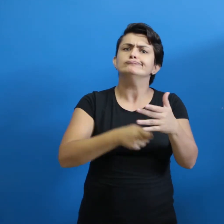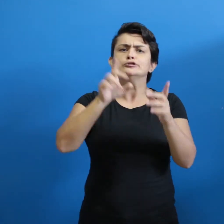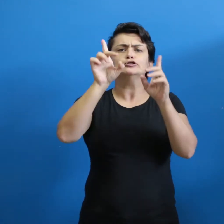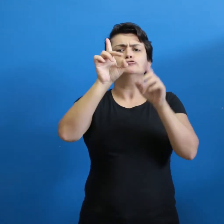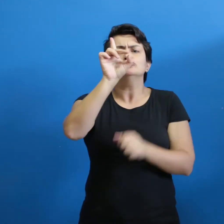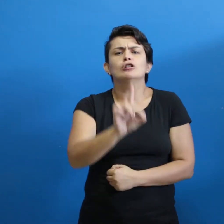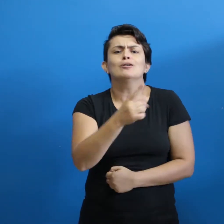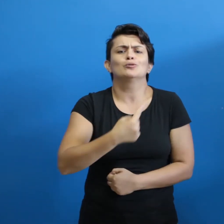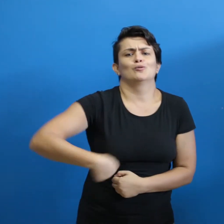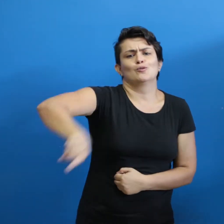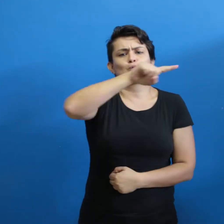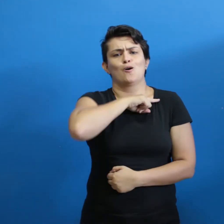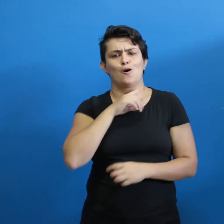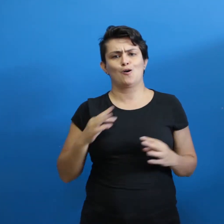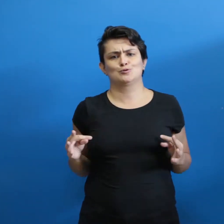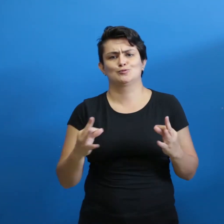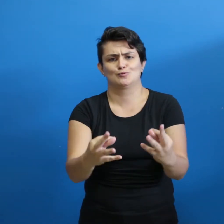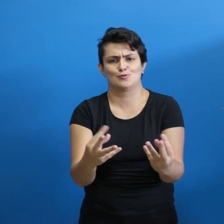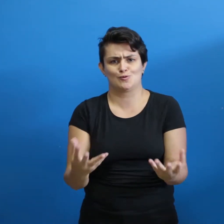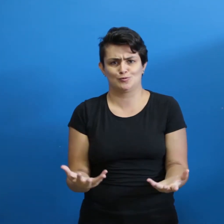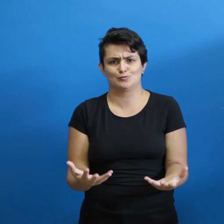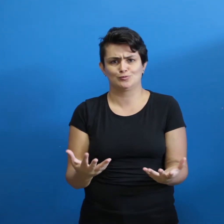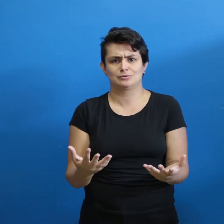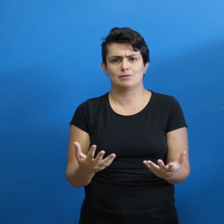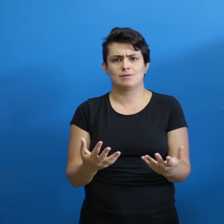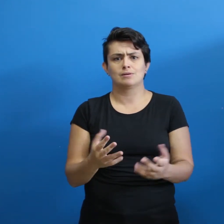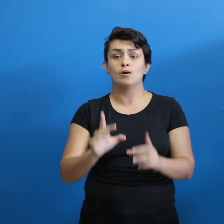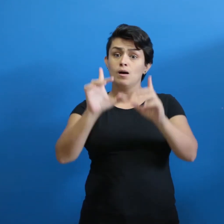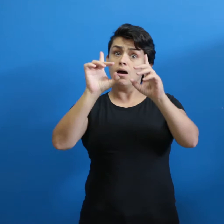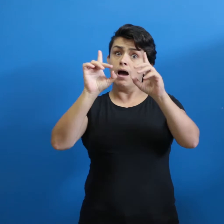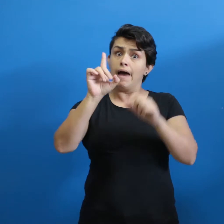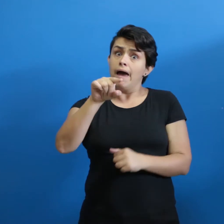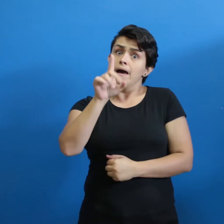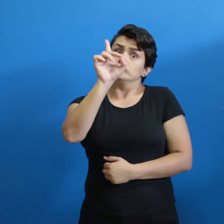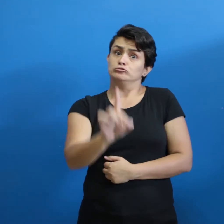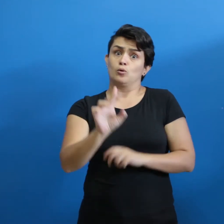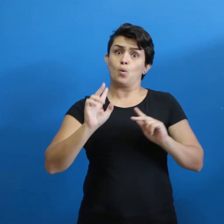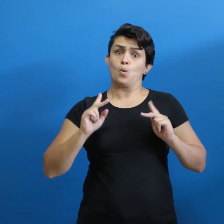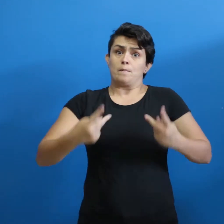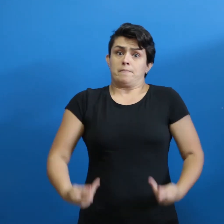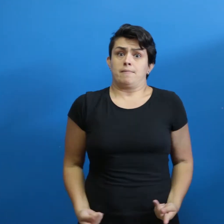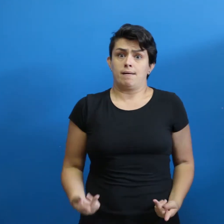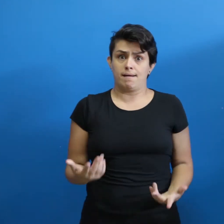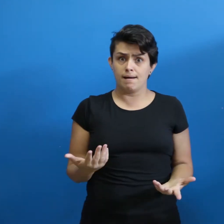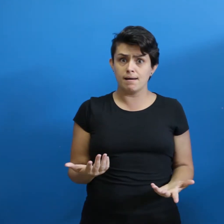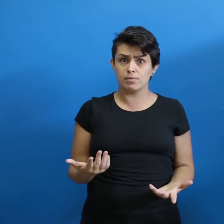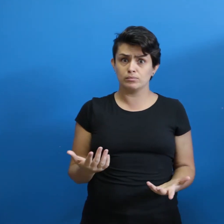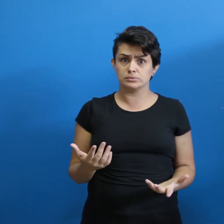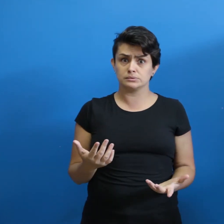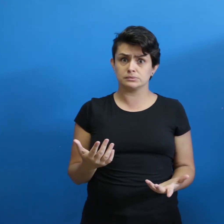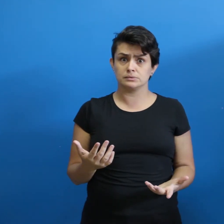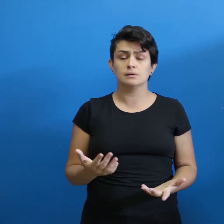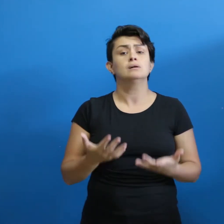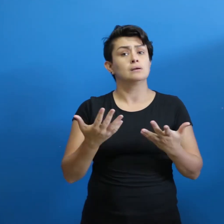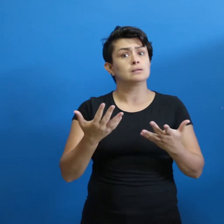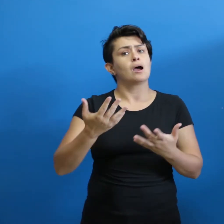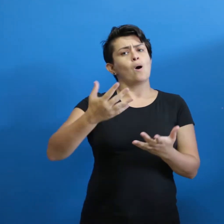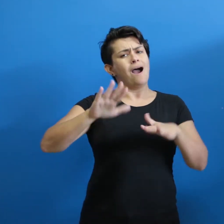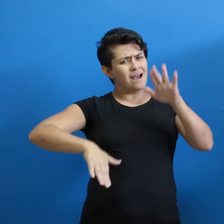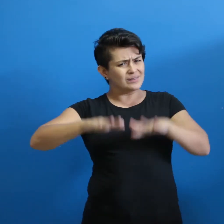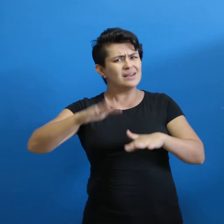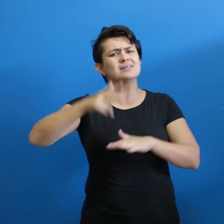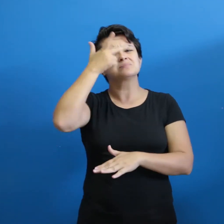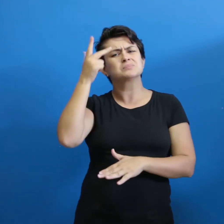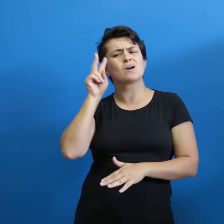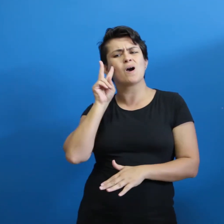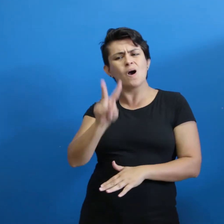é uma luta de todos. Eu acho que a gente tem que entender esse processo hoje, no contexto de hoje, em que as pessoas veem de uma forma negativa